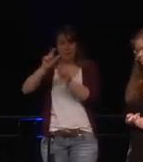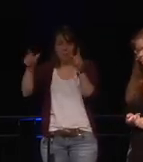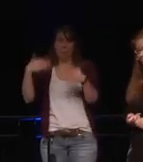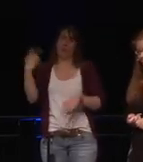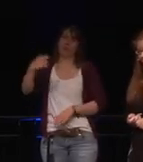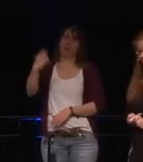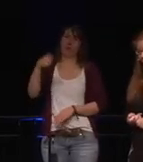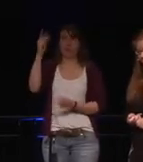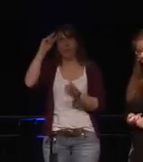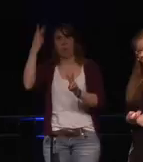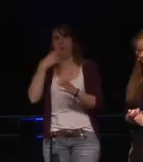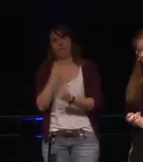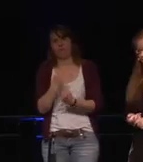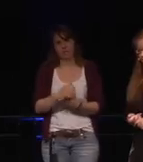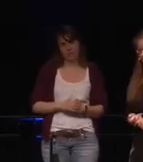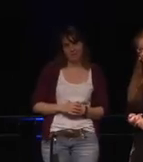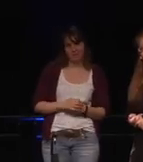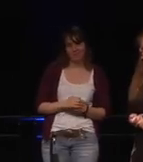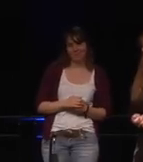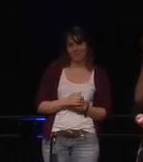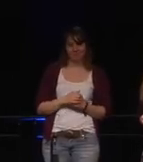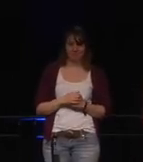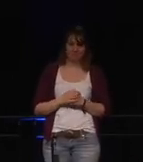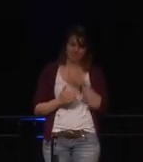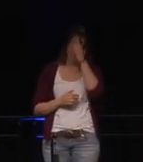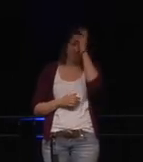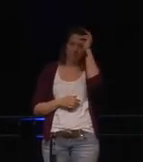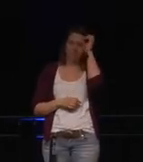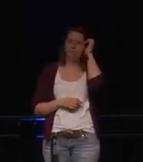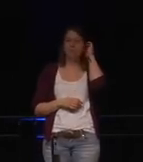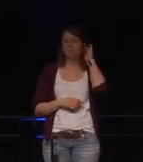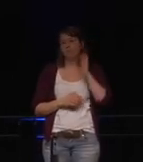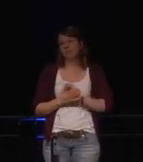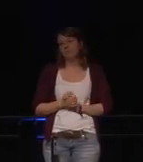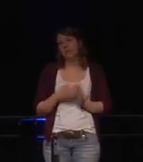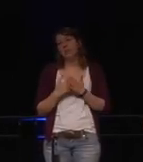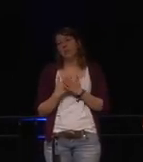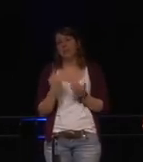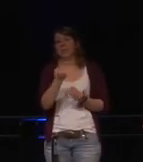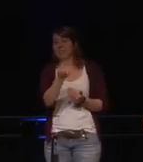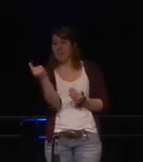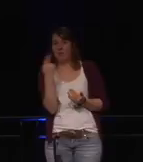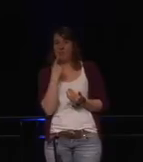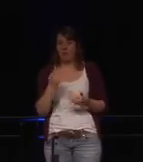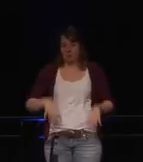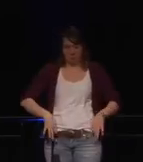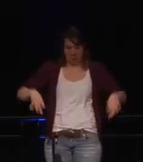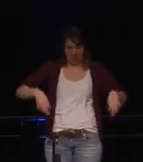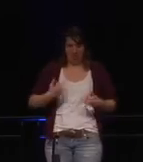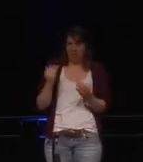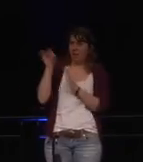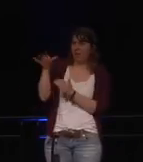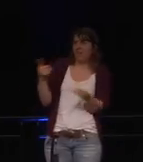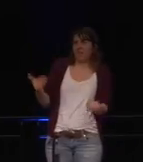recompensa o pide dinero por los daños, eso podría ser muy caro para la empresa.